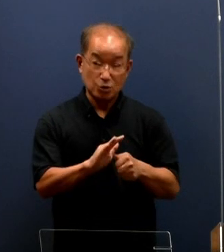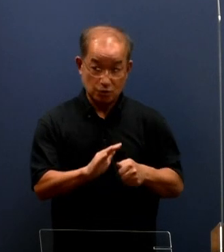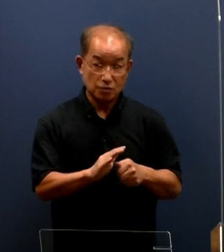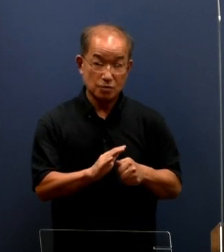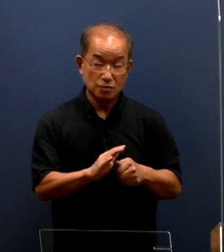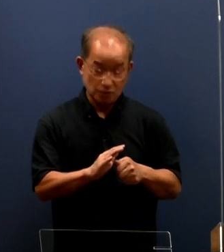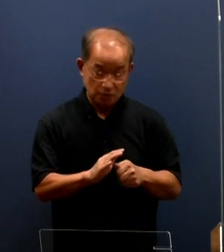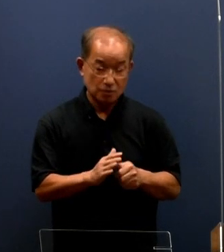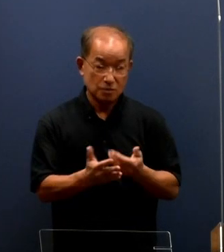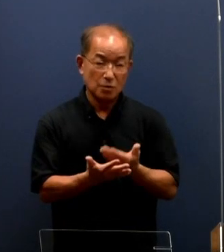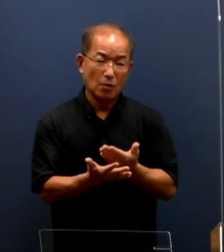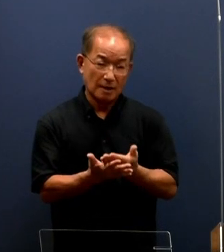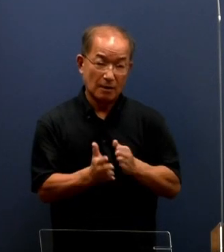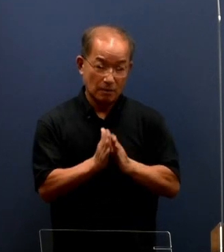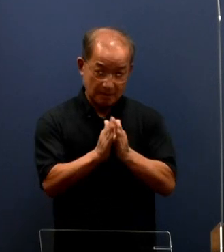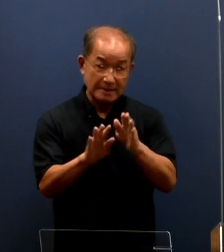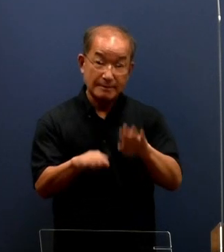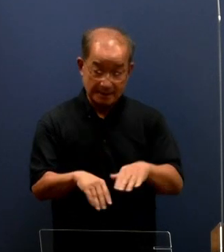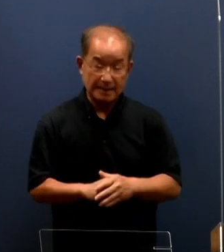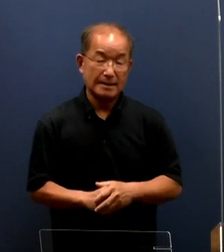ただきました。